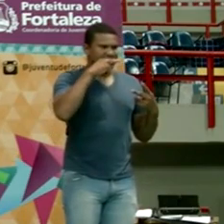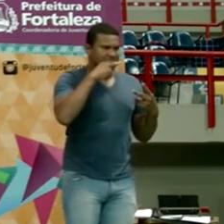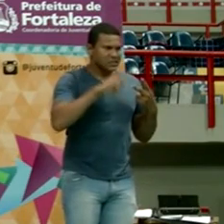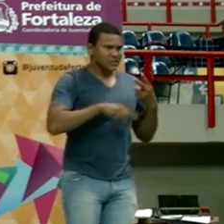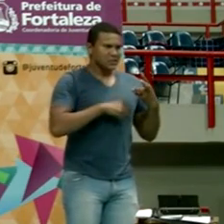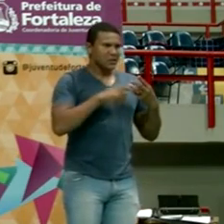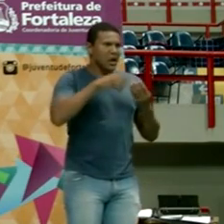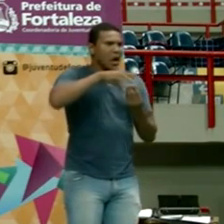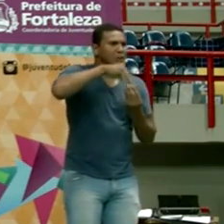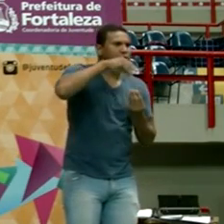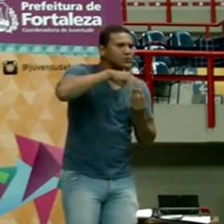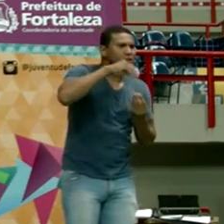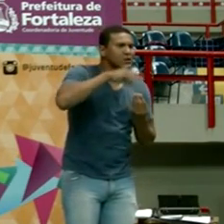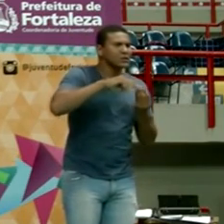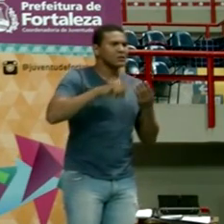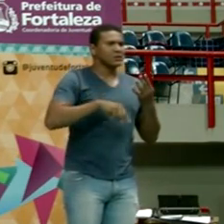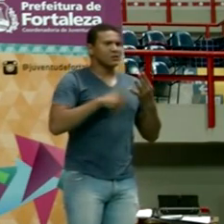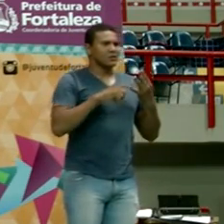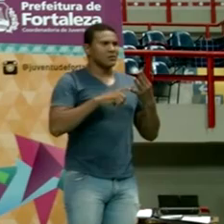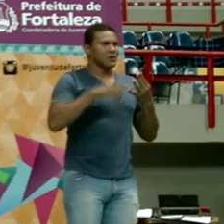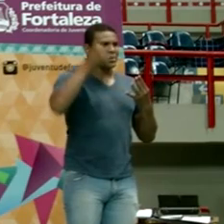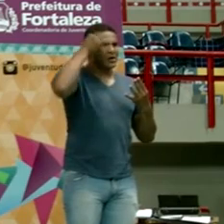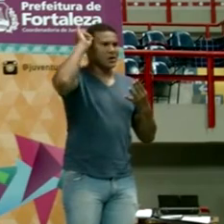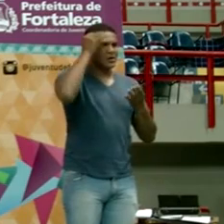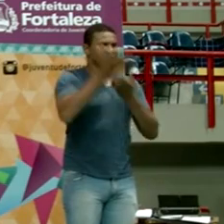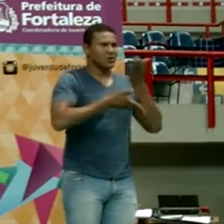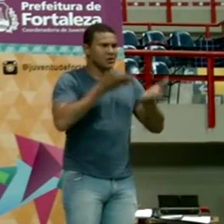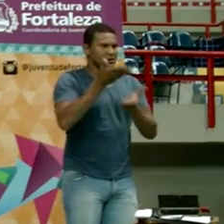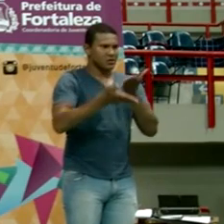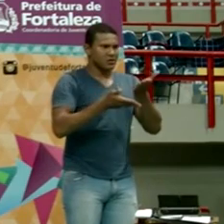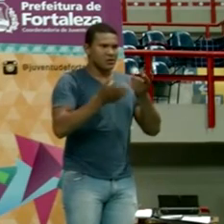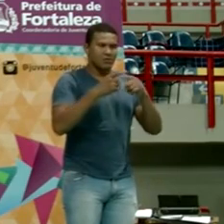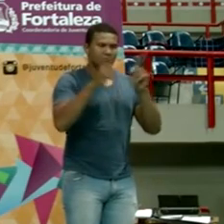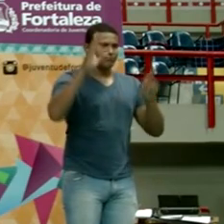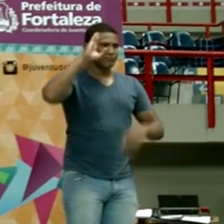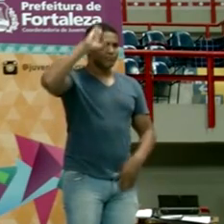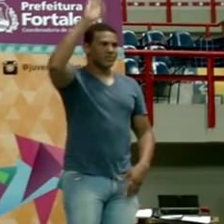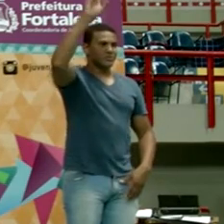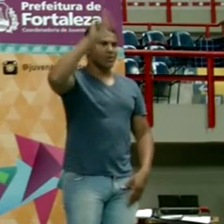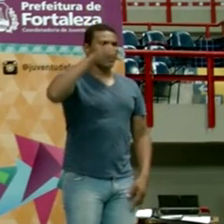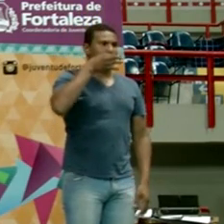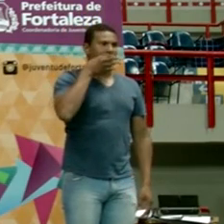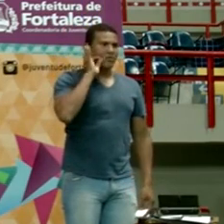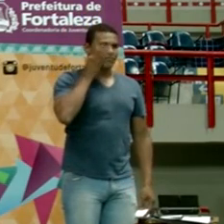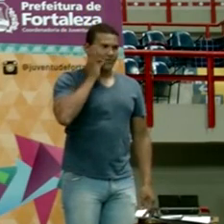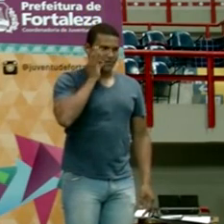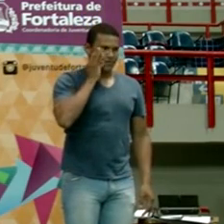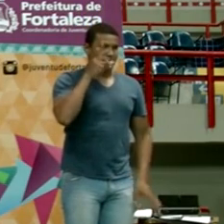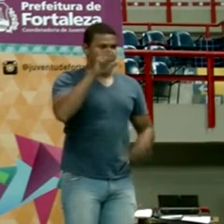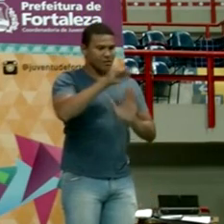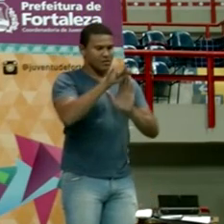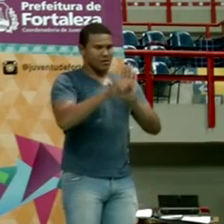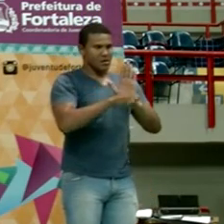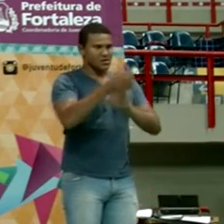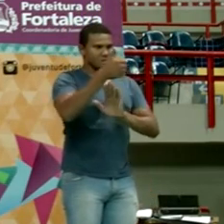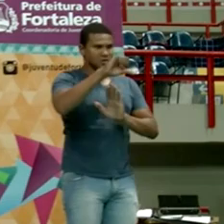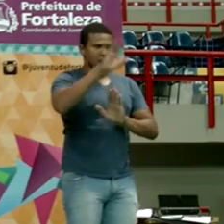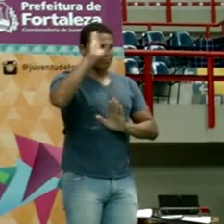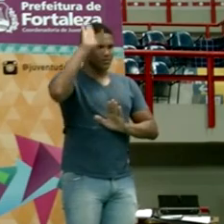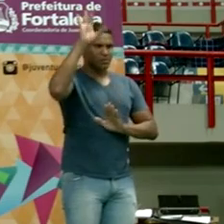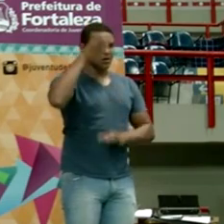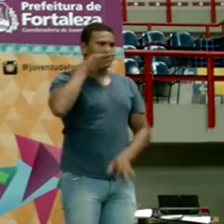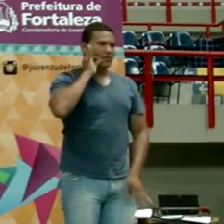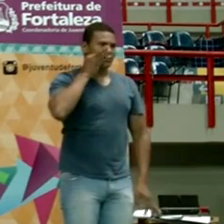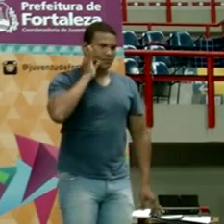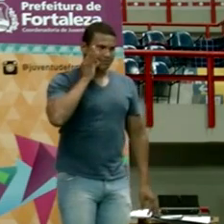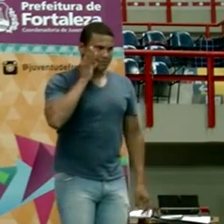cana-de-açúcar, algodão, criação de gado, mas sobretudo café. Foi o grande produto do século XIX. E essa